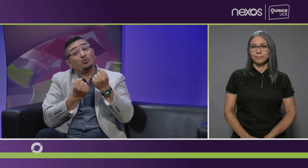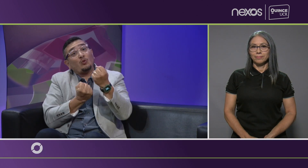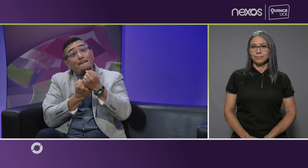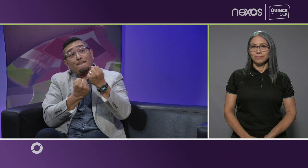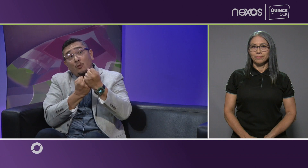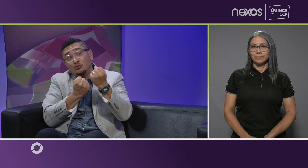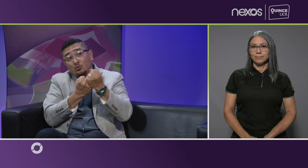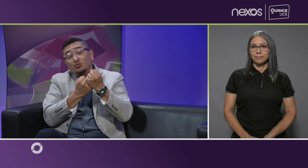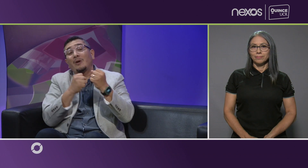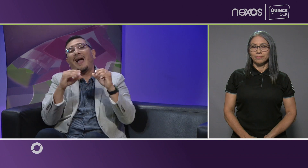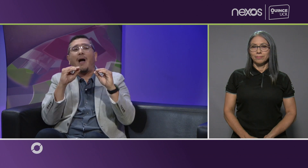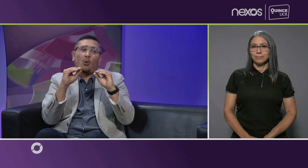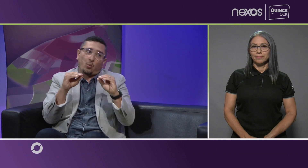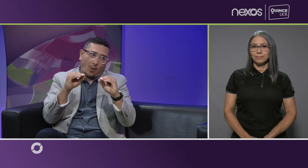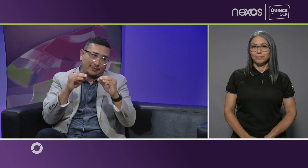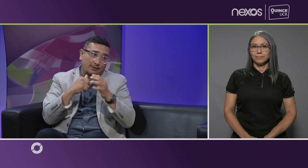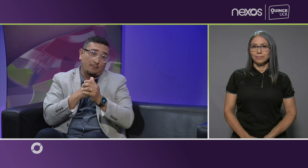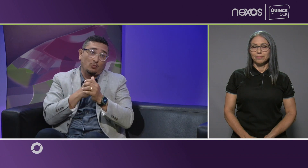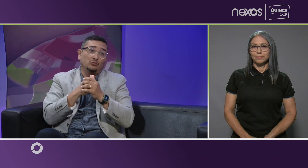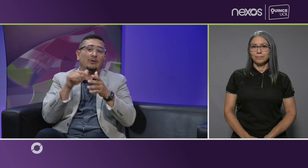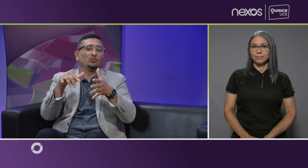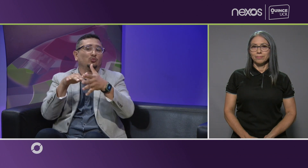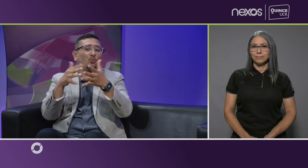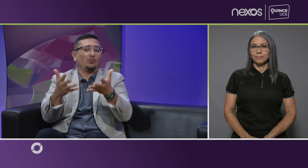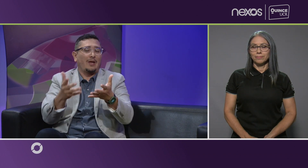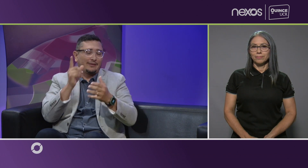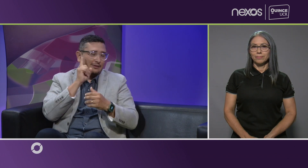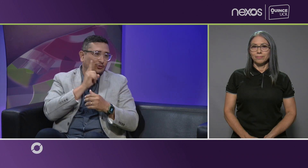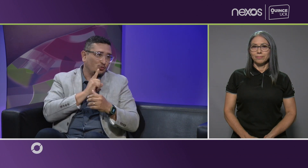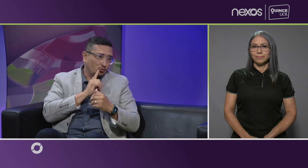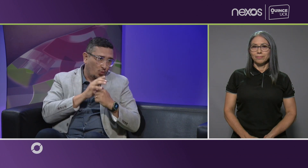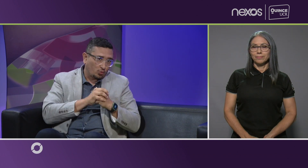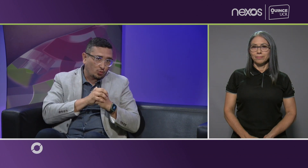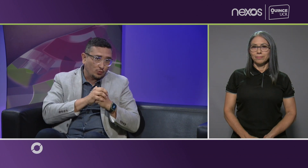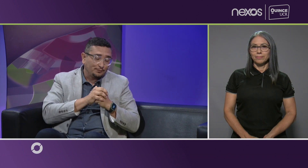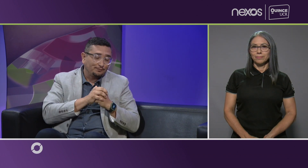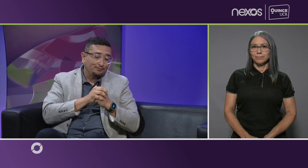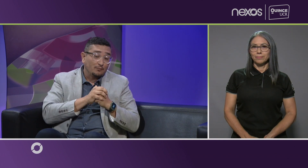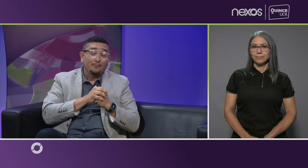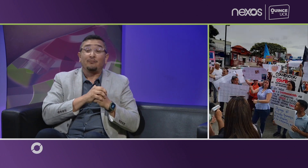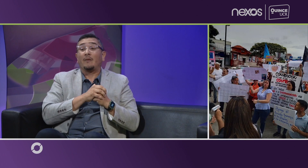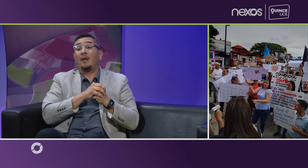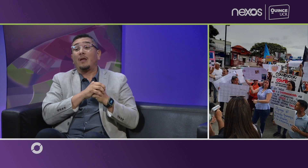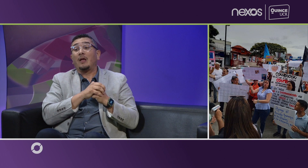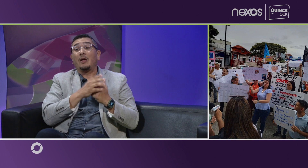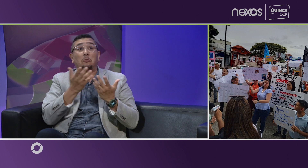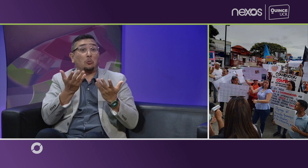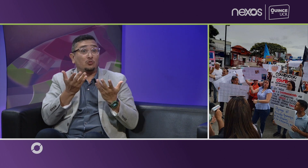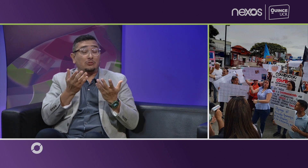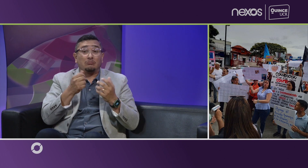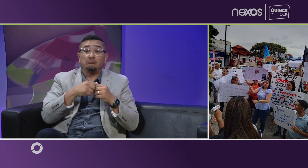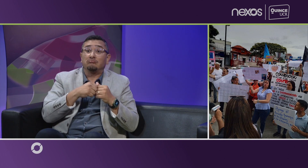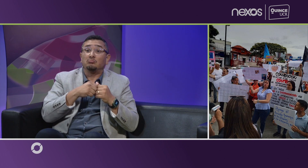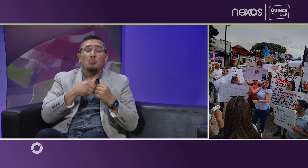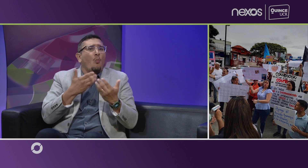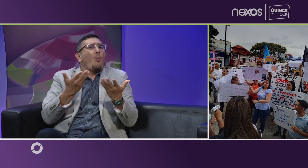de señas en apoyos educativos a estudiantes sordos.